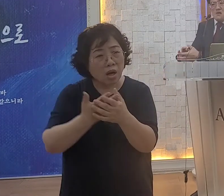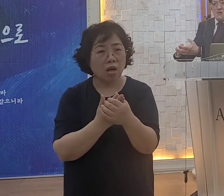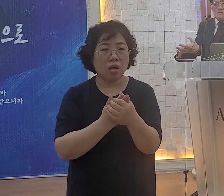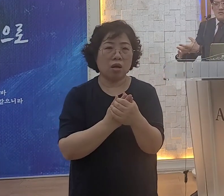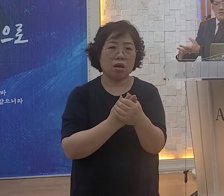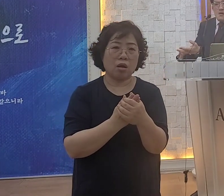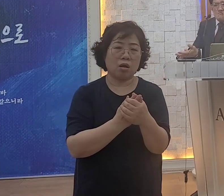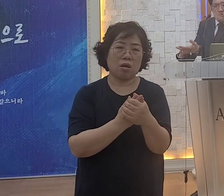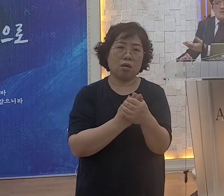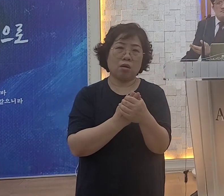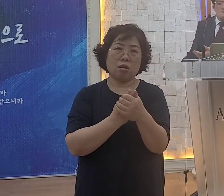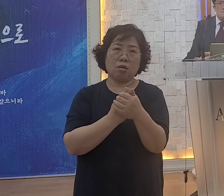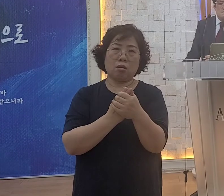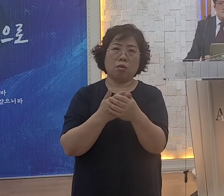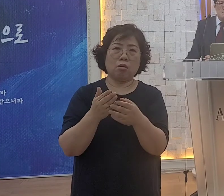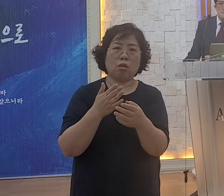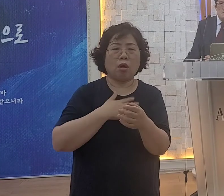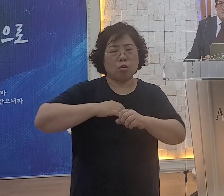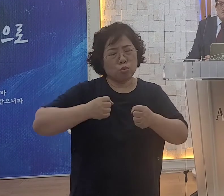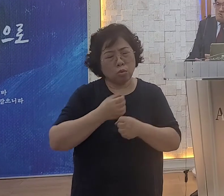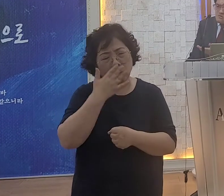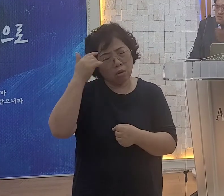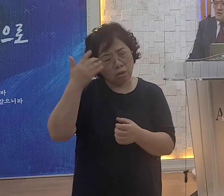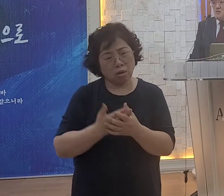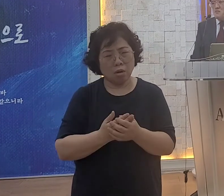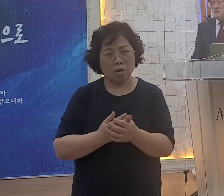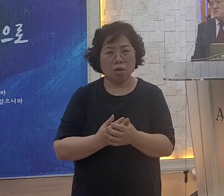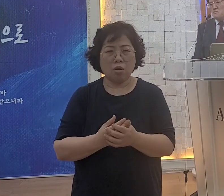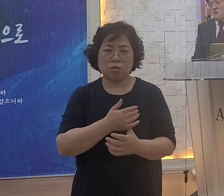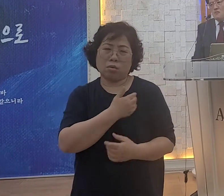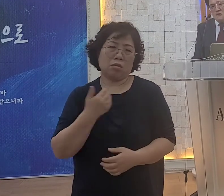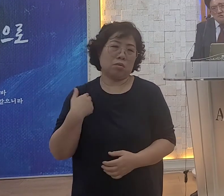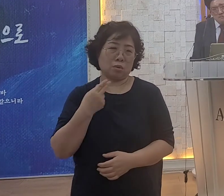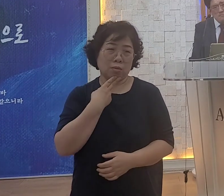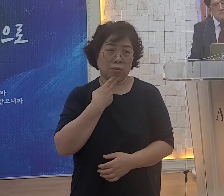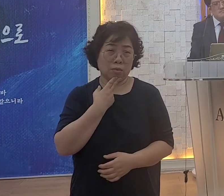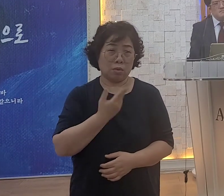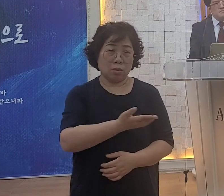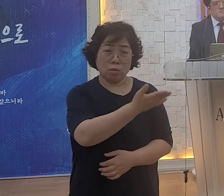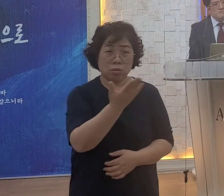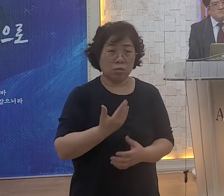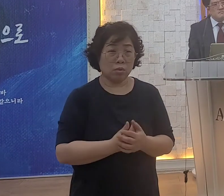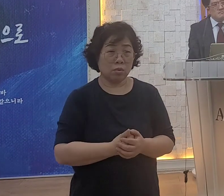이런 길을 가라 하는데 이게 갈 수 있냐고. 못 가잖아 다. 안 그래요?